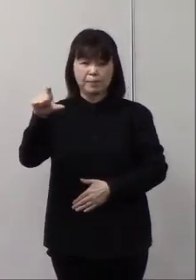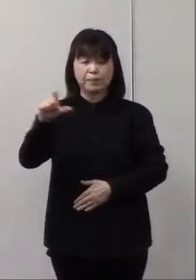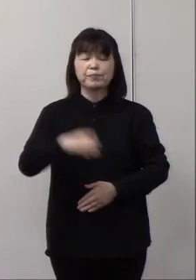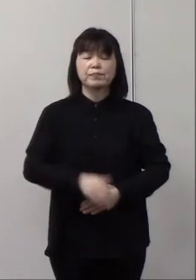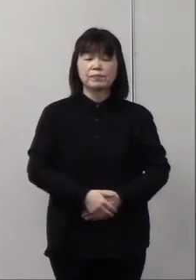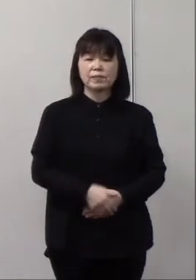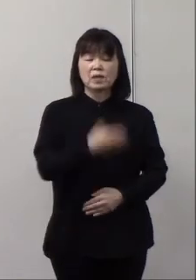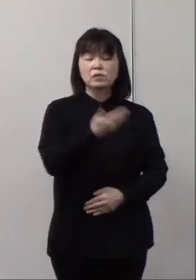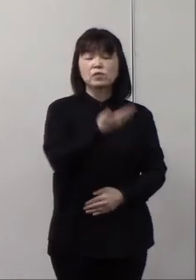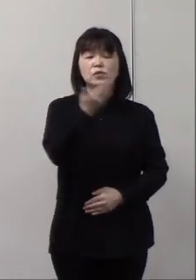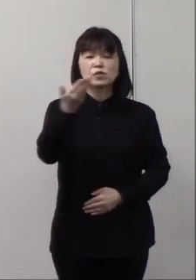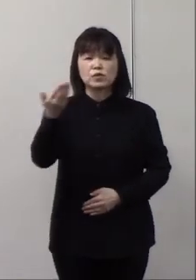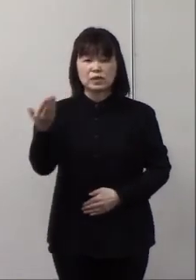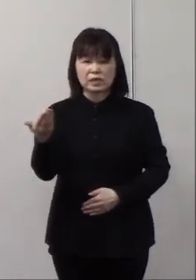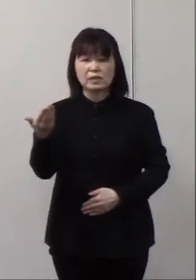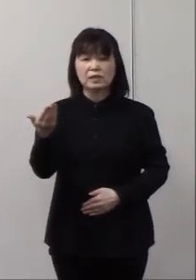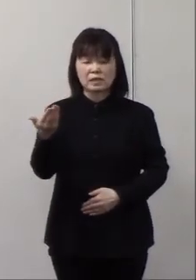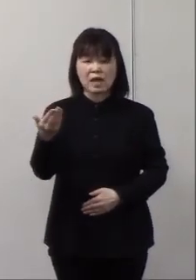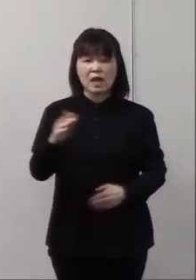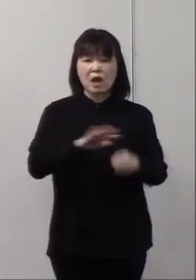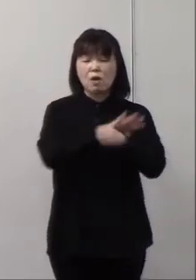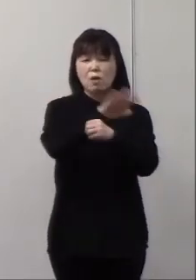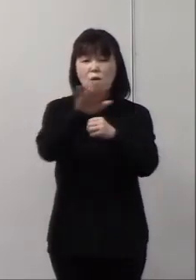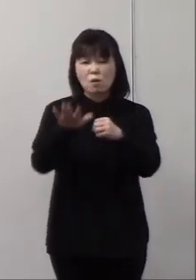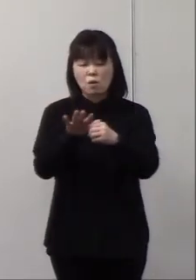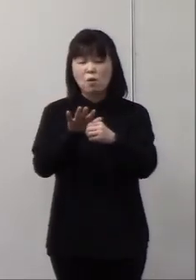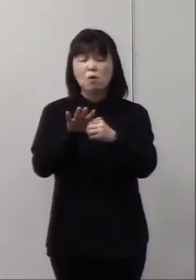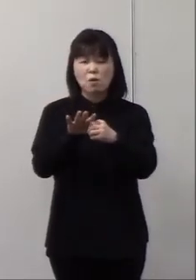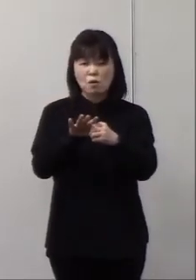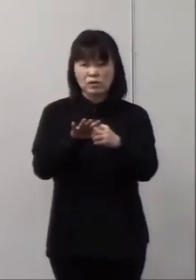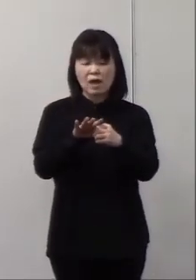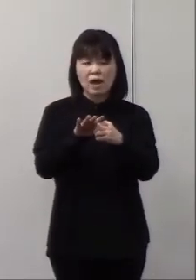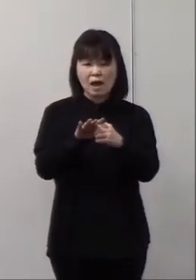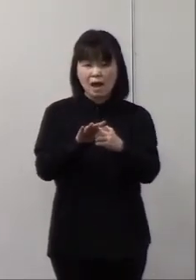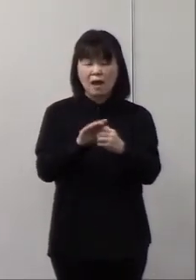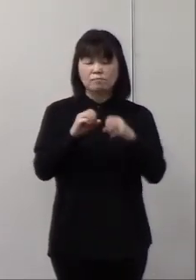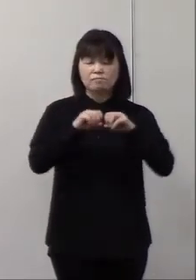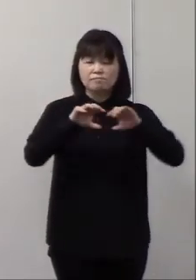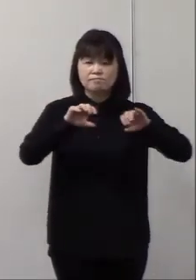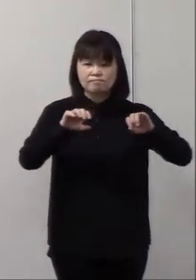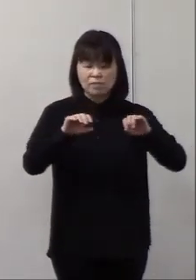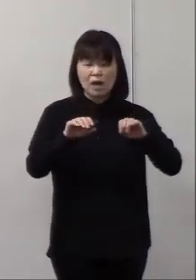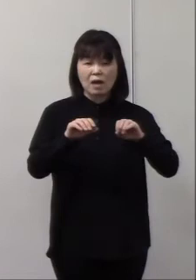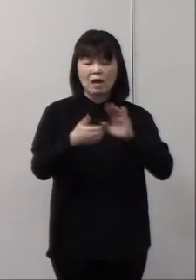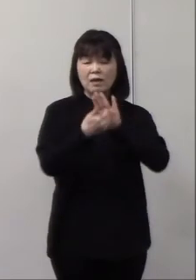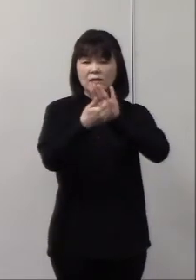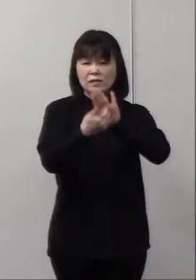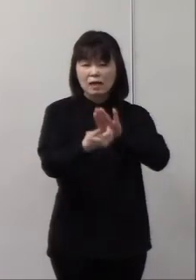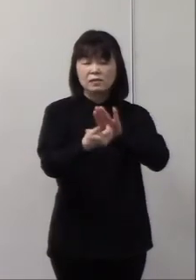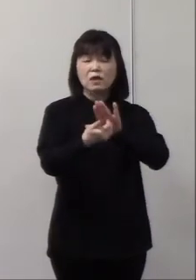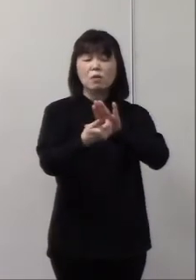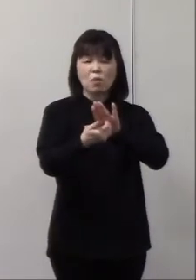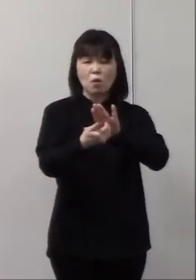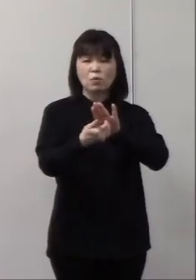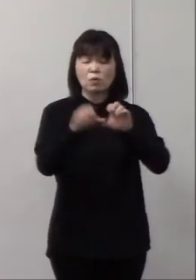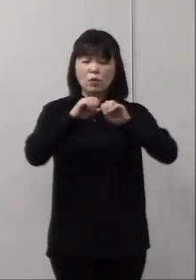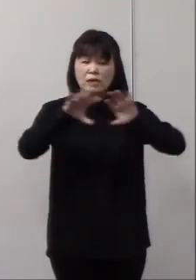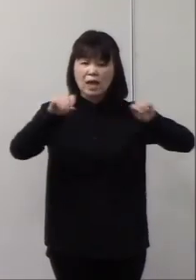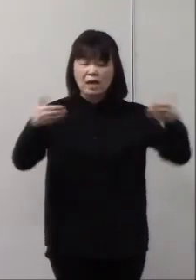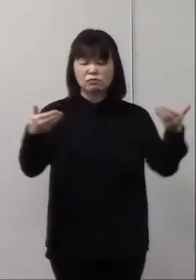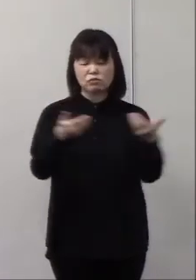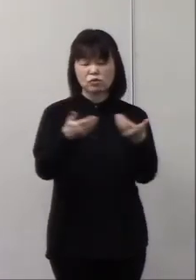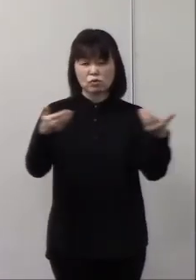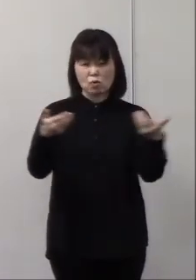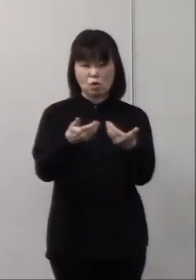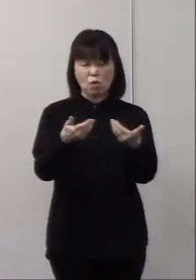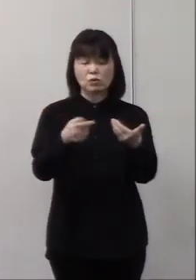弧3、新型コロナウイルス感染症拡大防止策の啓発事業ということで、まあ、様々な形でですね、